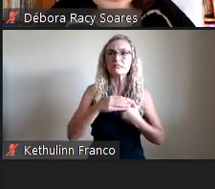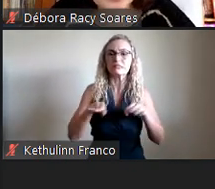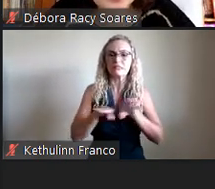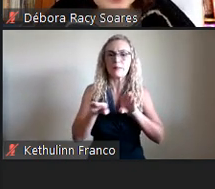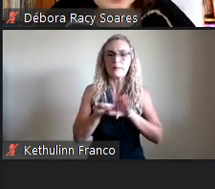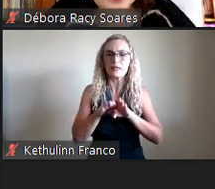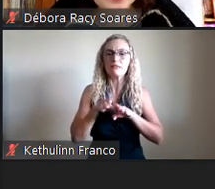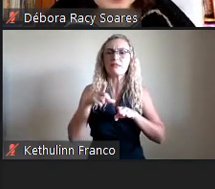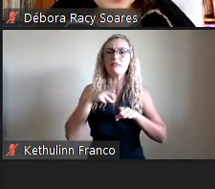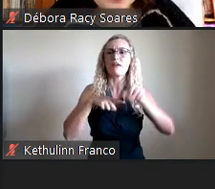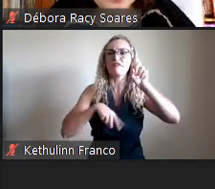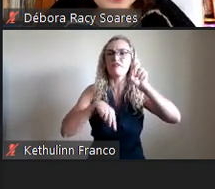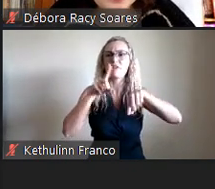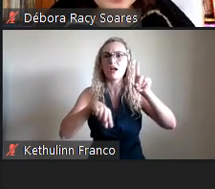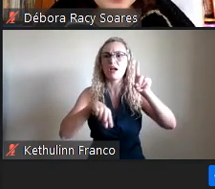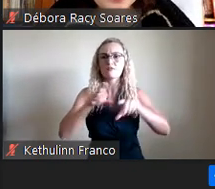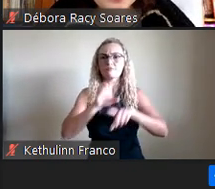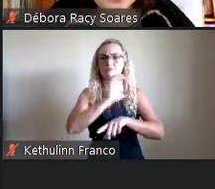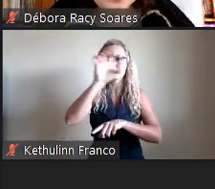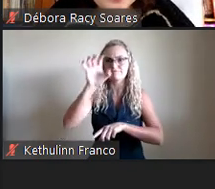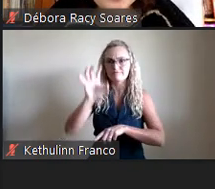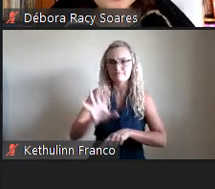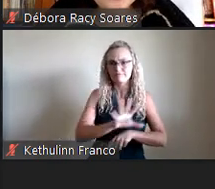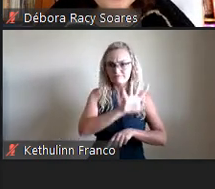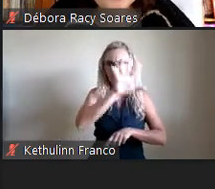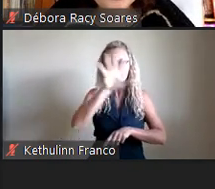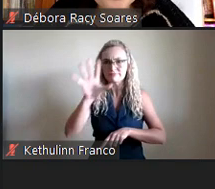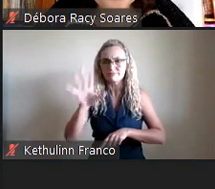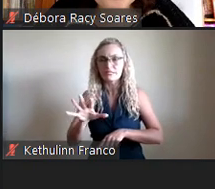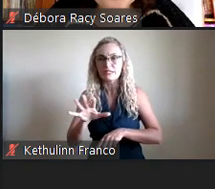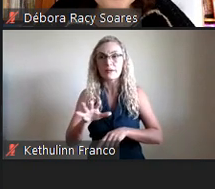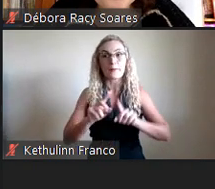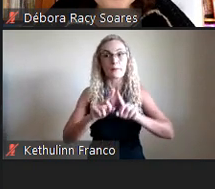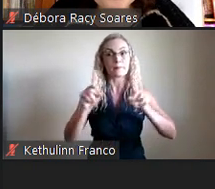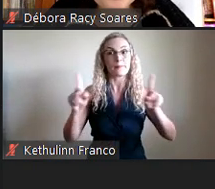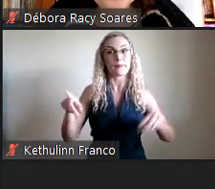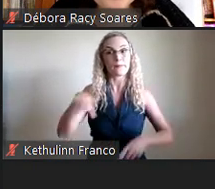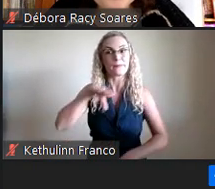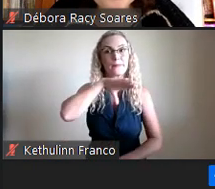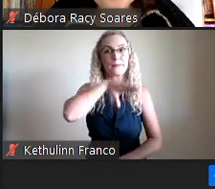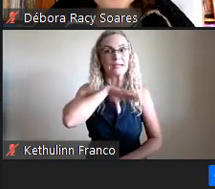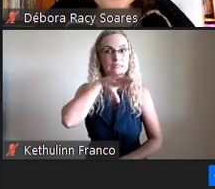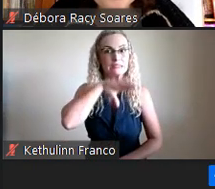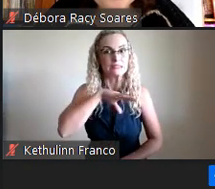complexa. Por ela ser complexa, ela não fica apenas